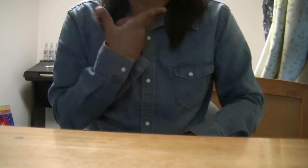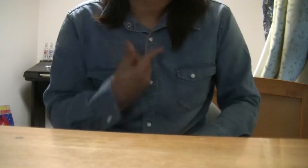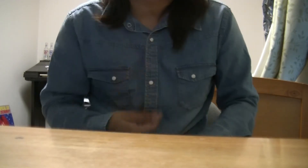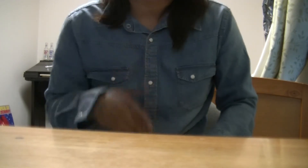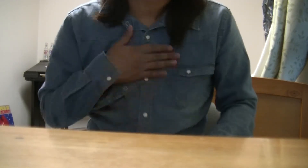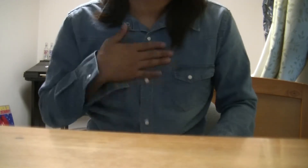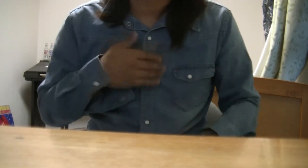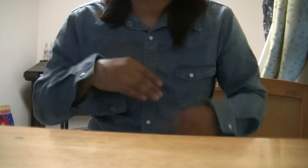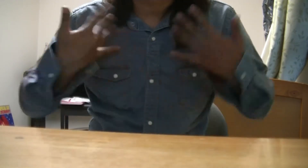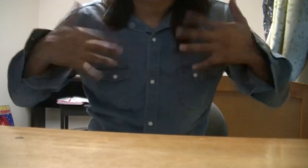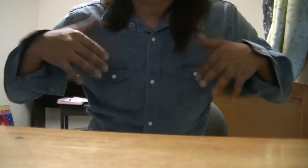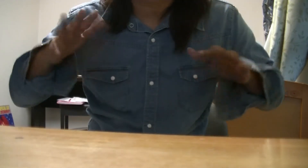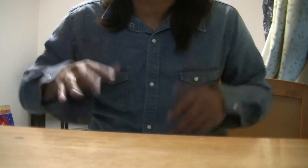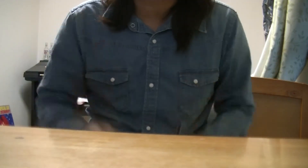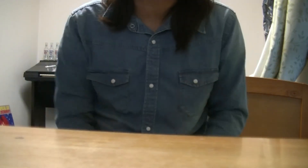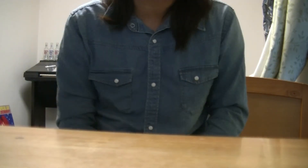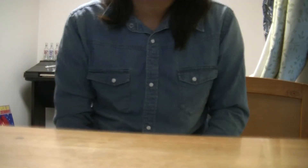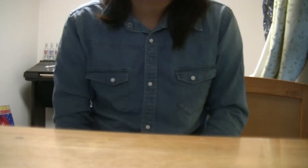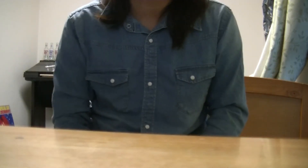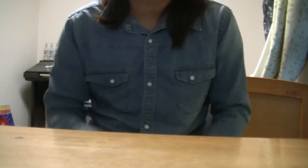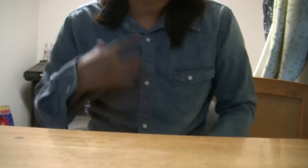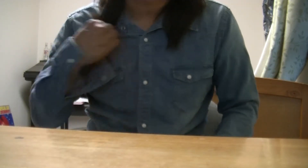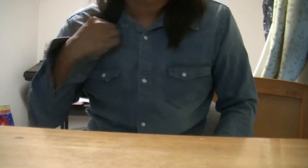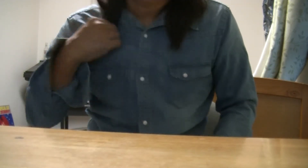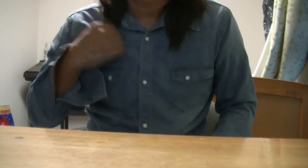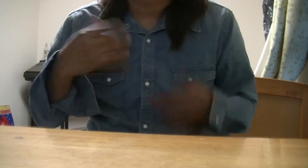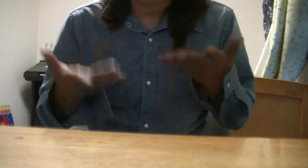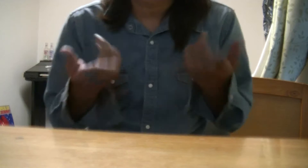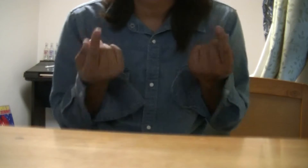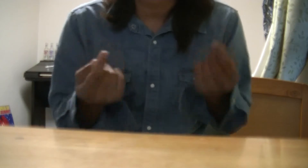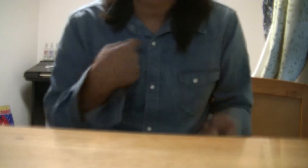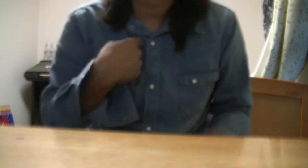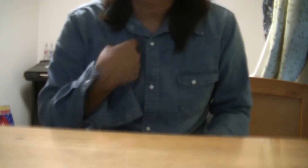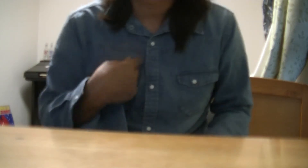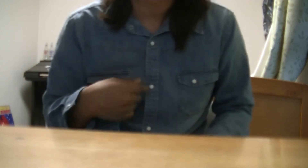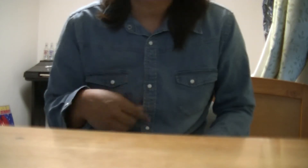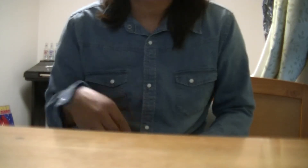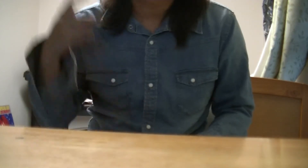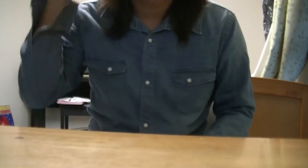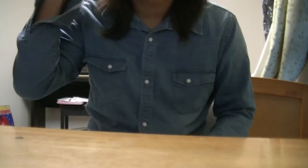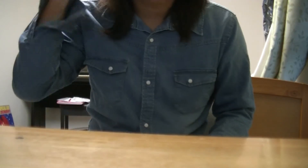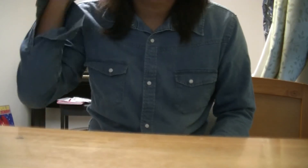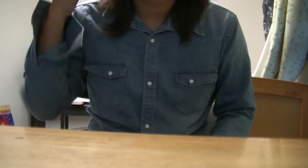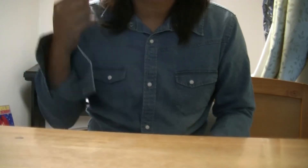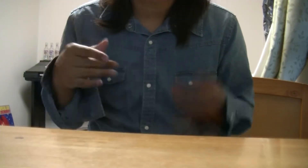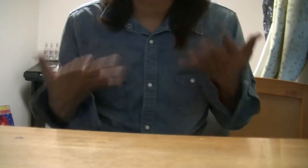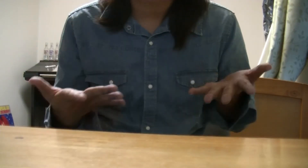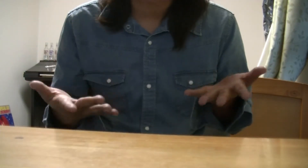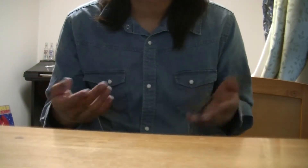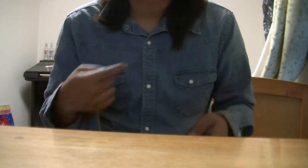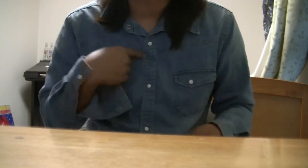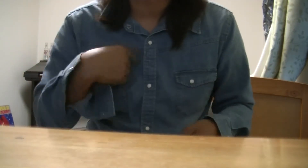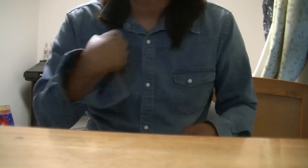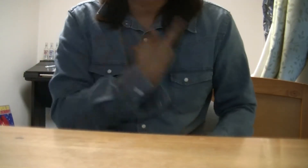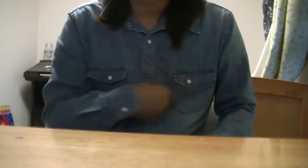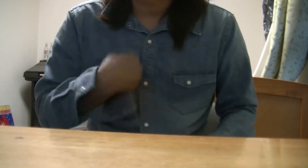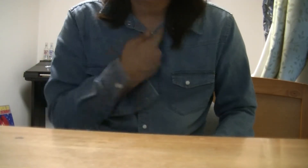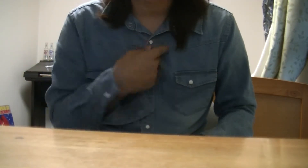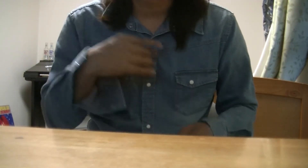ぜえもん、ね、熱苦しいよね俺ねだよね。そう思う人いますよ。それはその人が今辛いからですよ。自分のこと愛